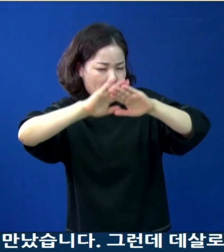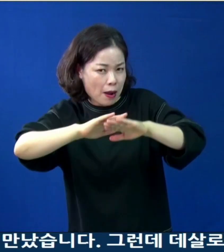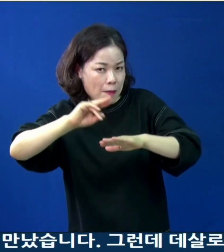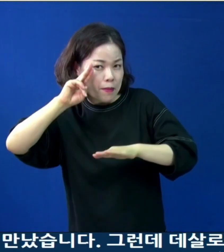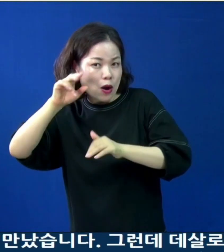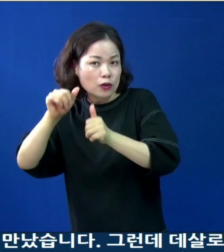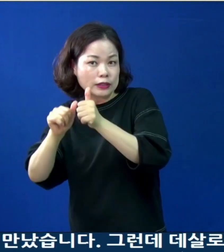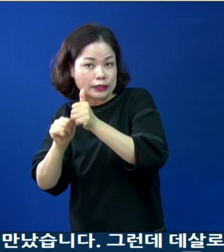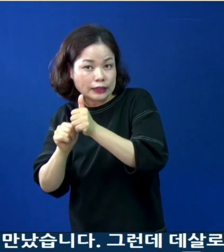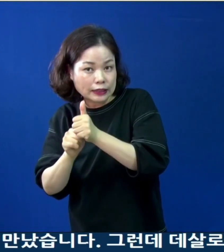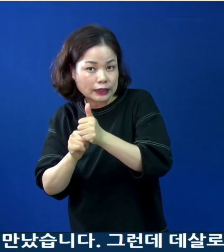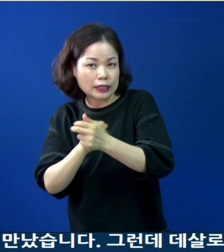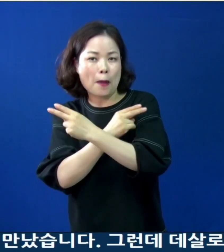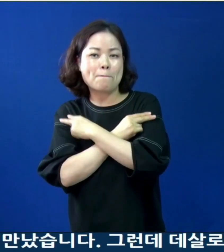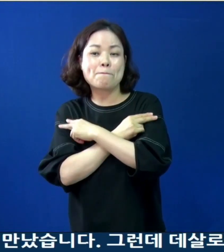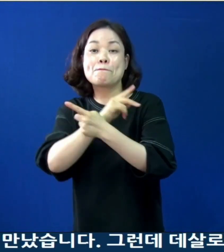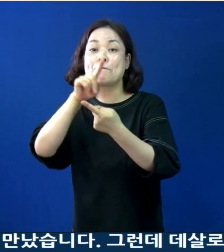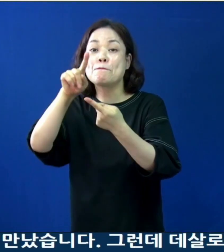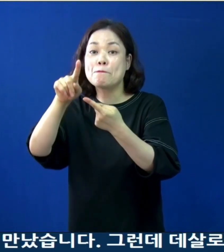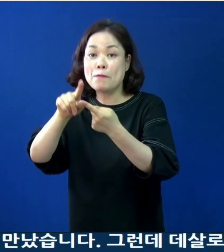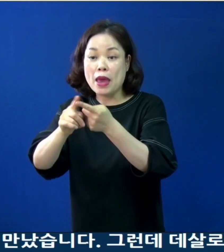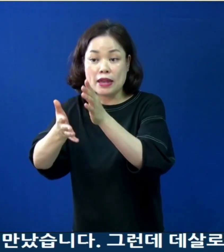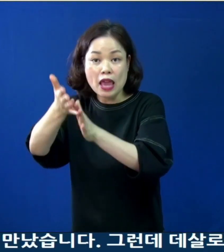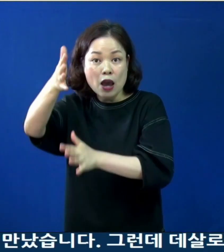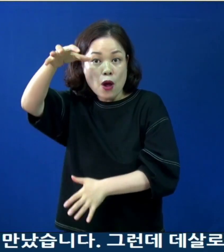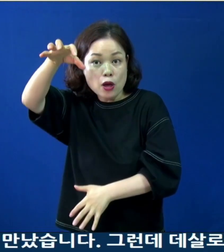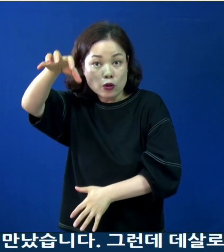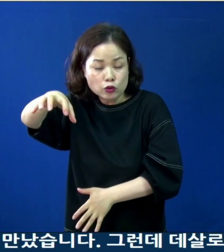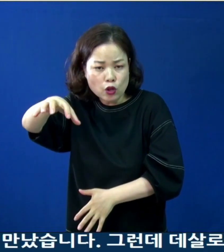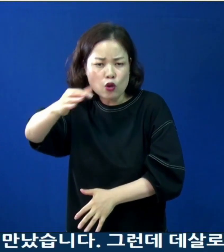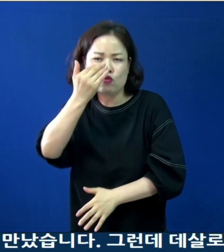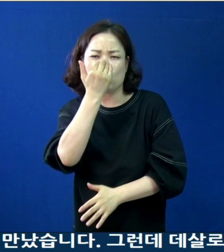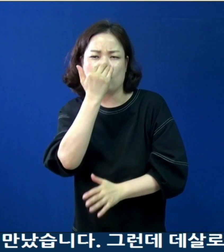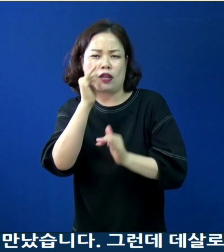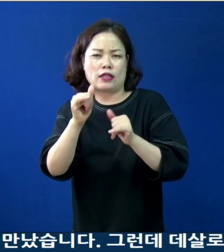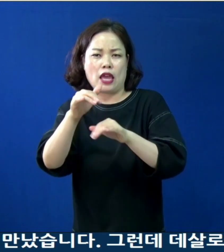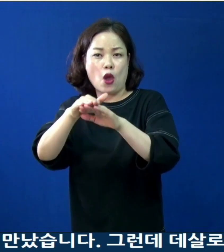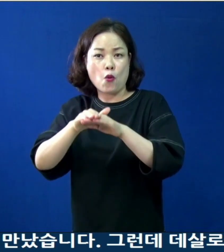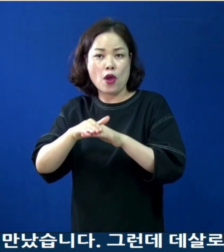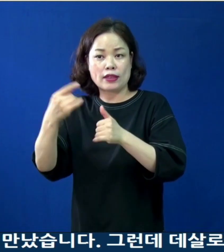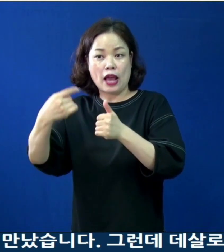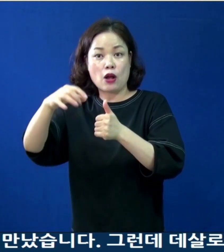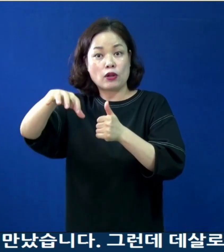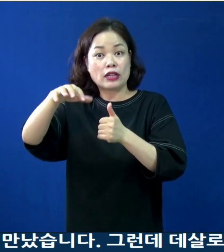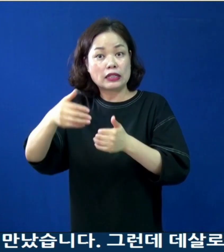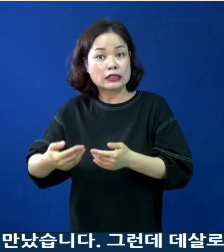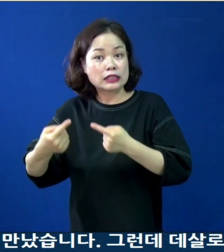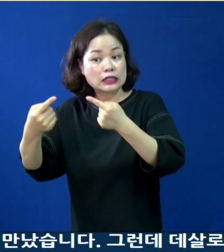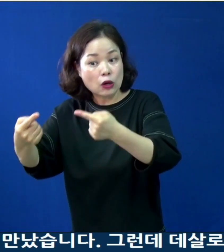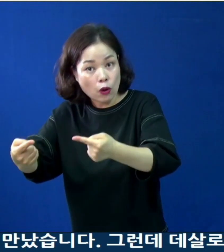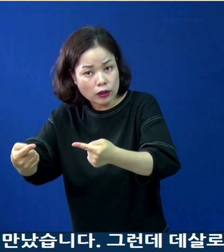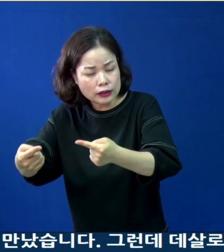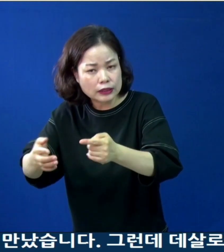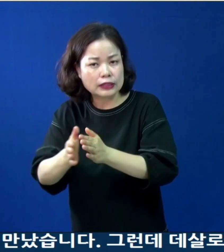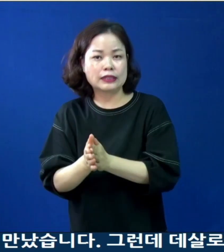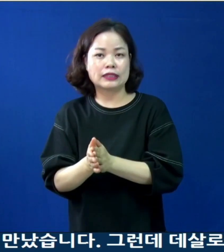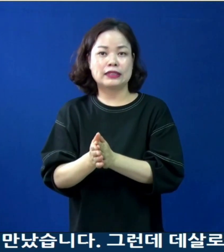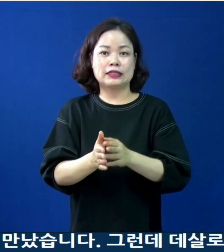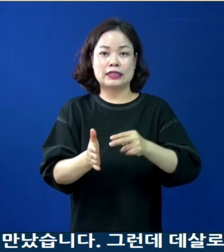실라를 베레아로 보내니 그들이 이르러 유대인의 회당에 들어가니. 그러니까